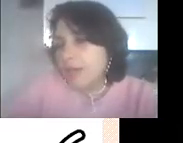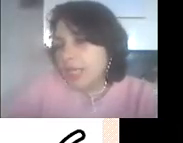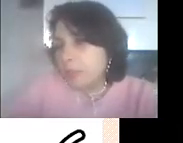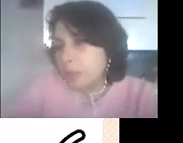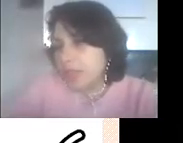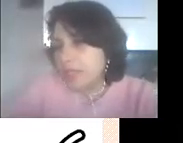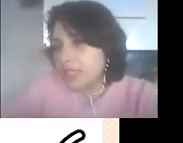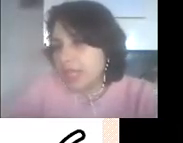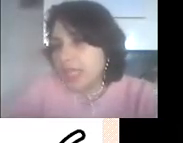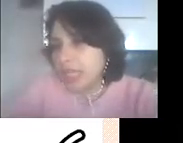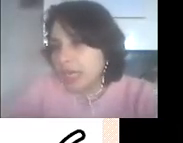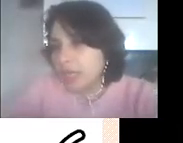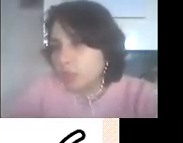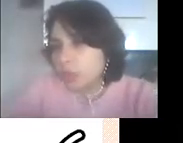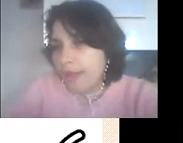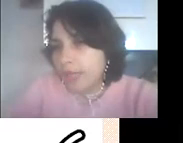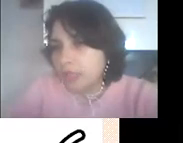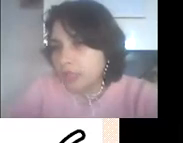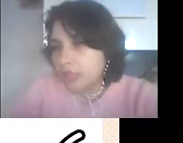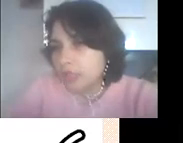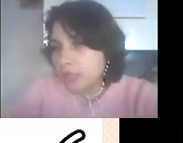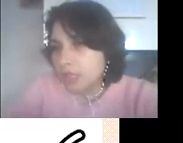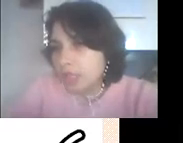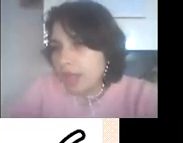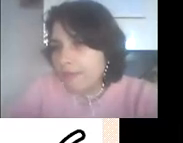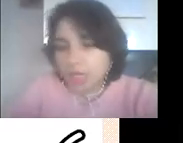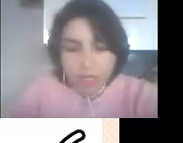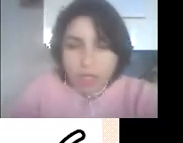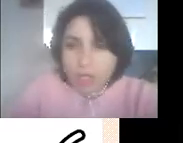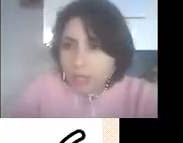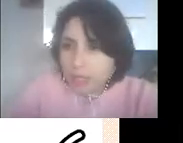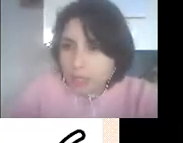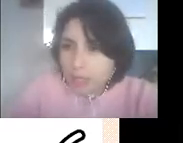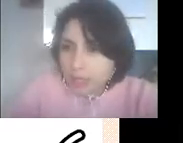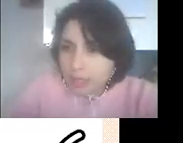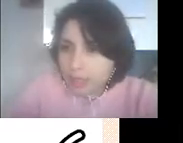A ver, ¿qué me puede decir? Ángel, ¿tú sabes? A ver.